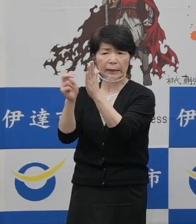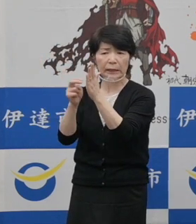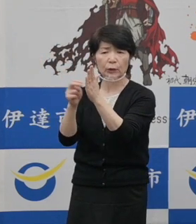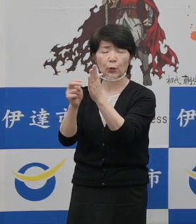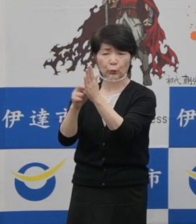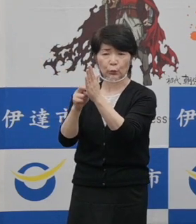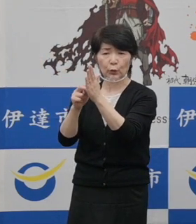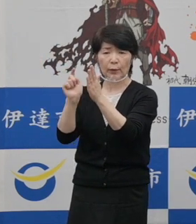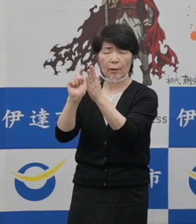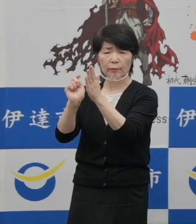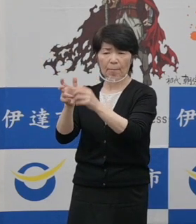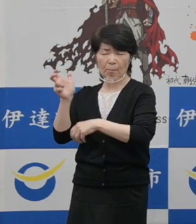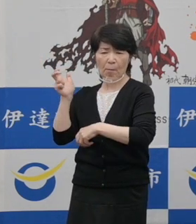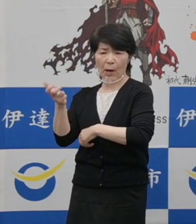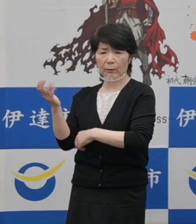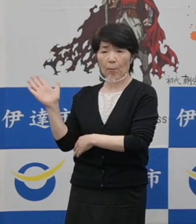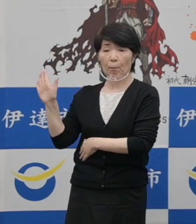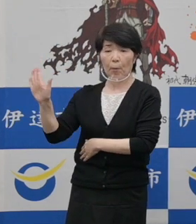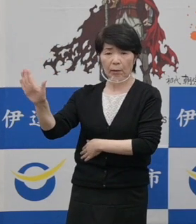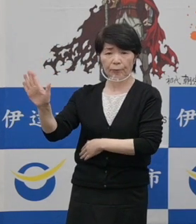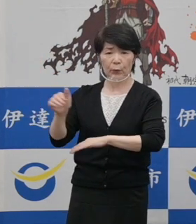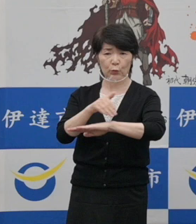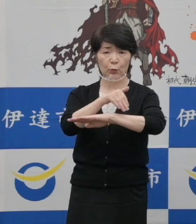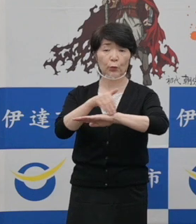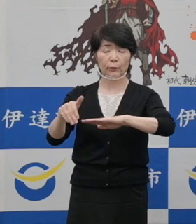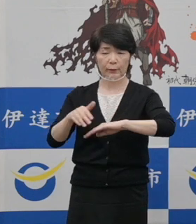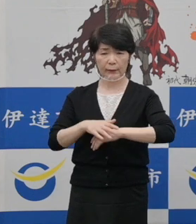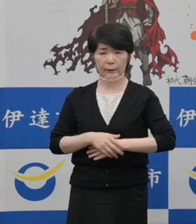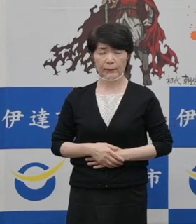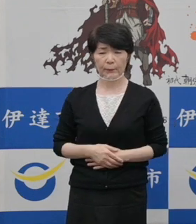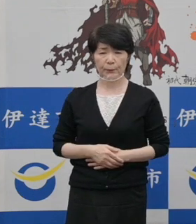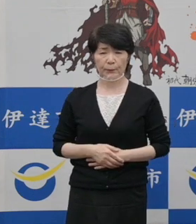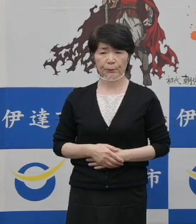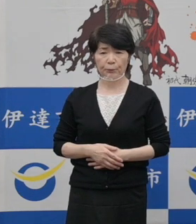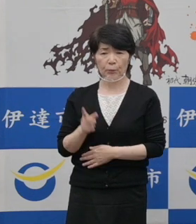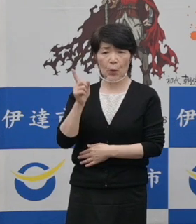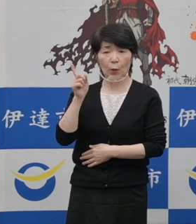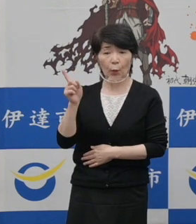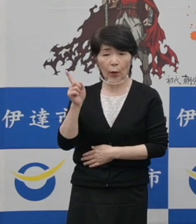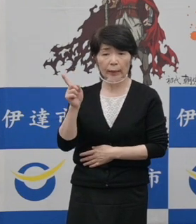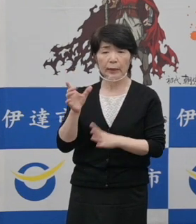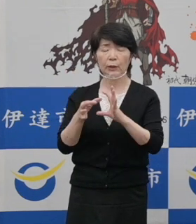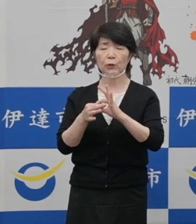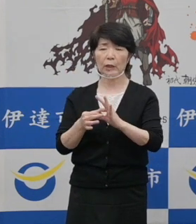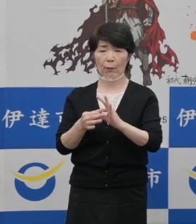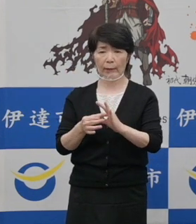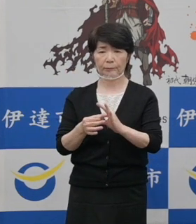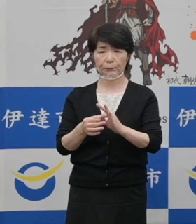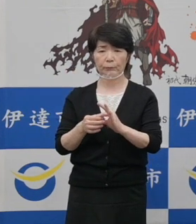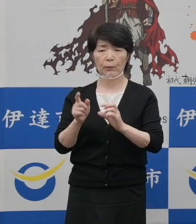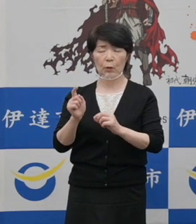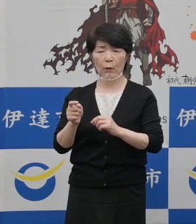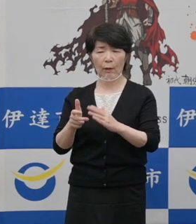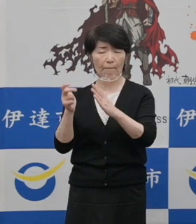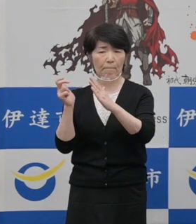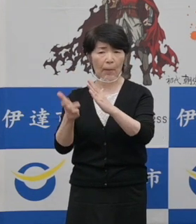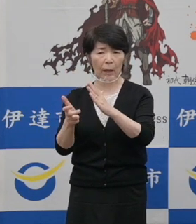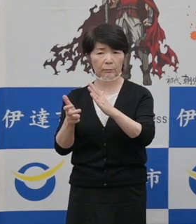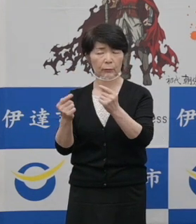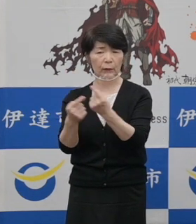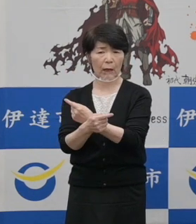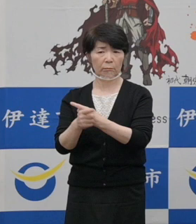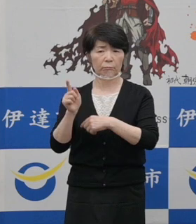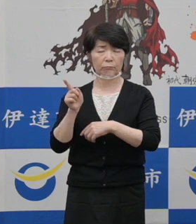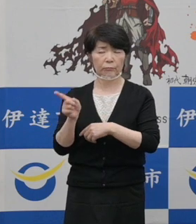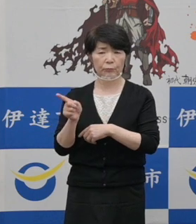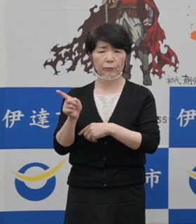ので、補強をしていく予定であります。これにつきましてはですね、この耐震化につきましては実施設